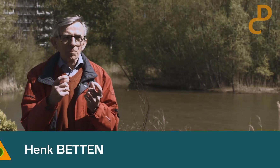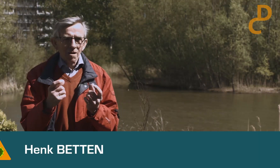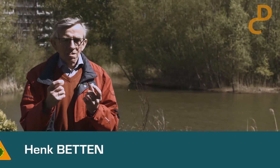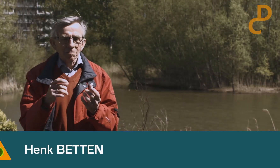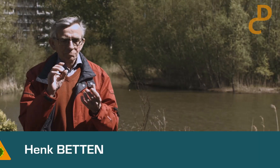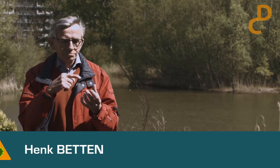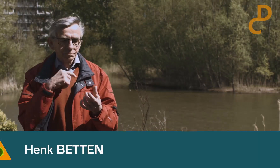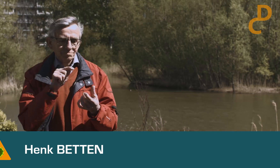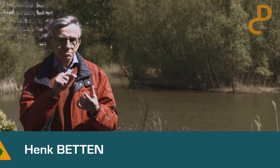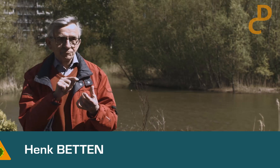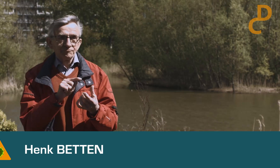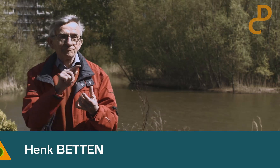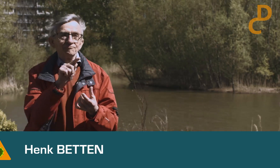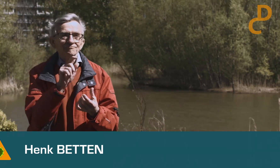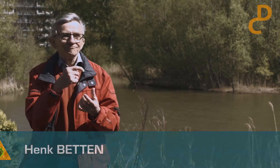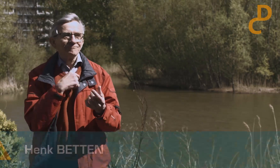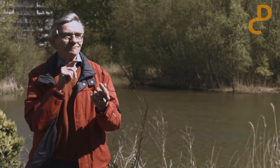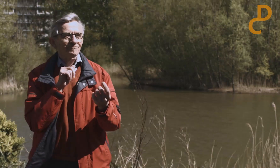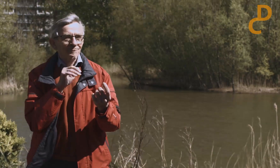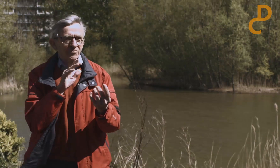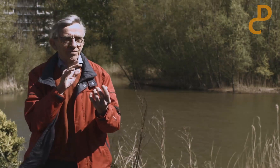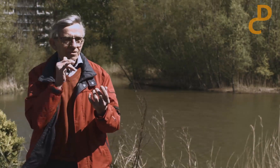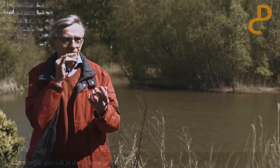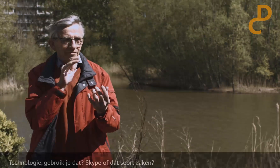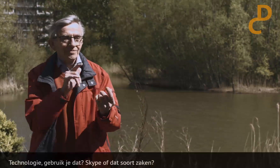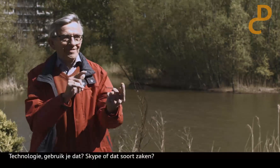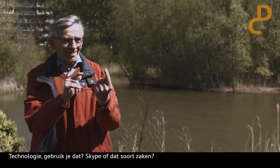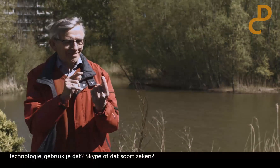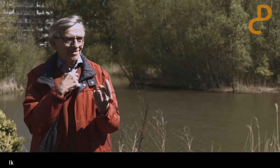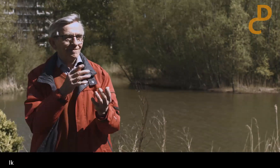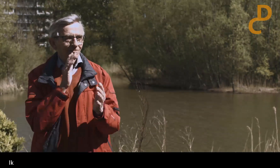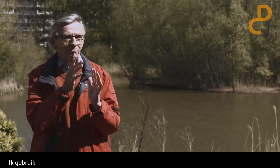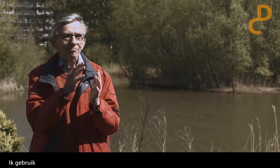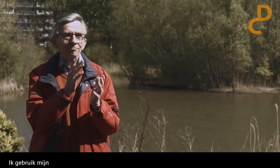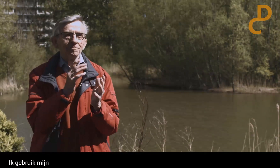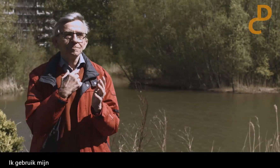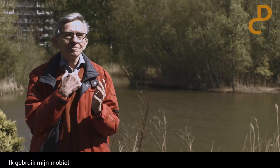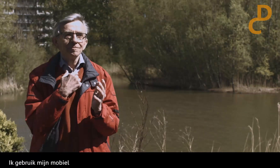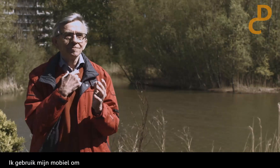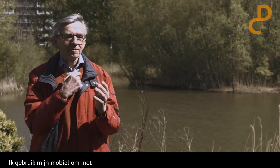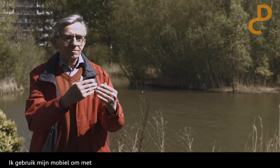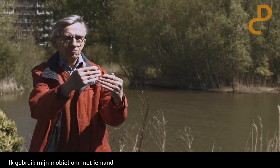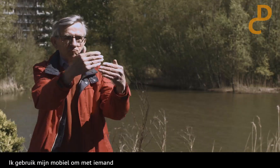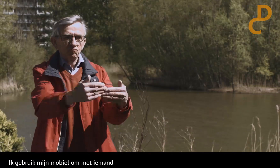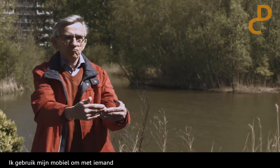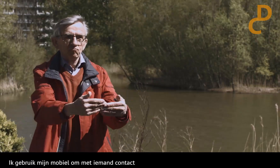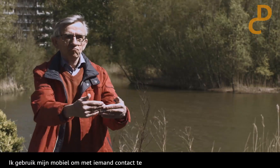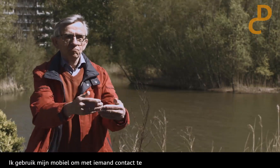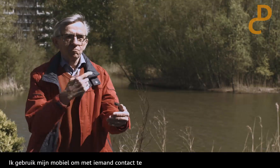meer mijn mobiel. En dan kan ik met iemand contact maken. En dan ben ik daar lekker mee aan het gebaren. Dan zet ik